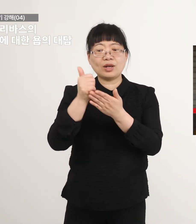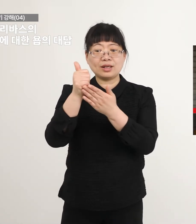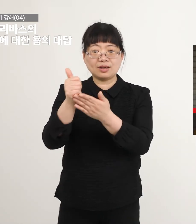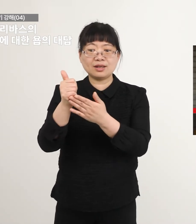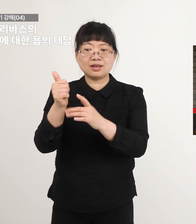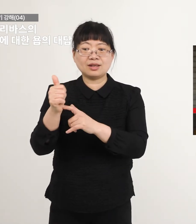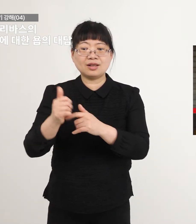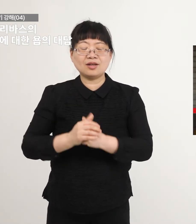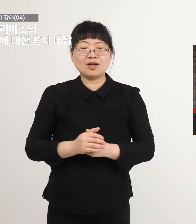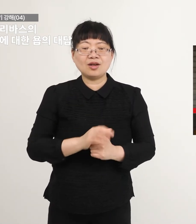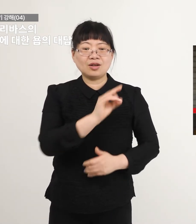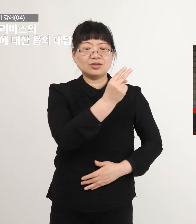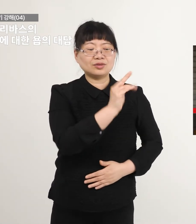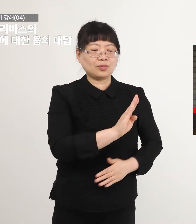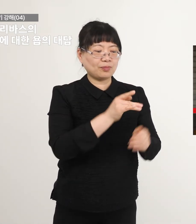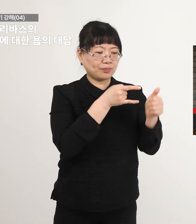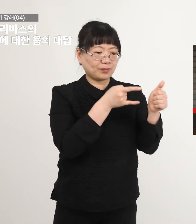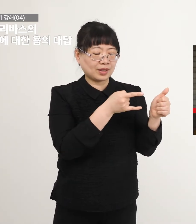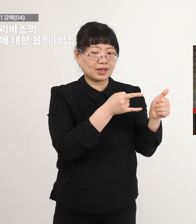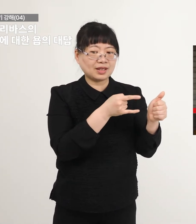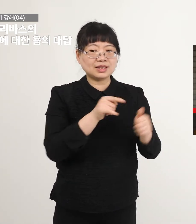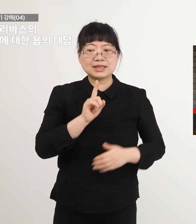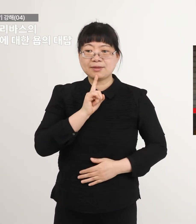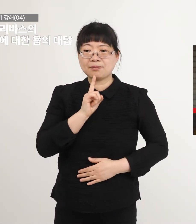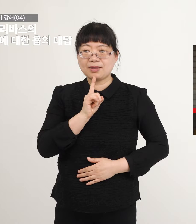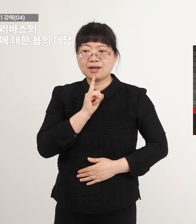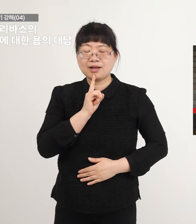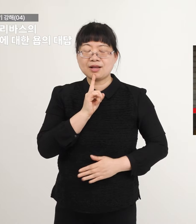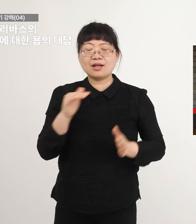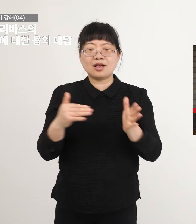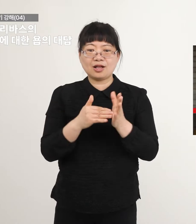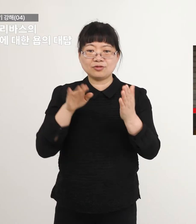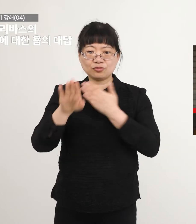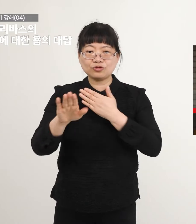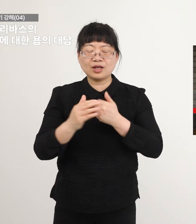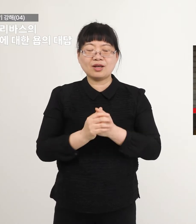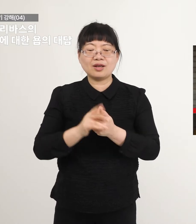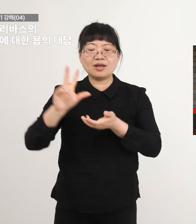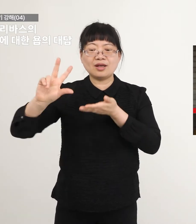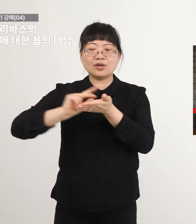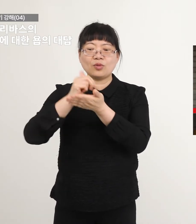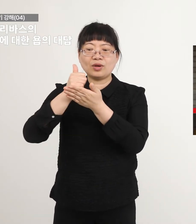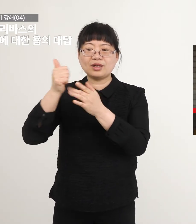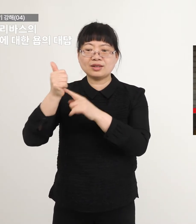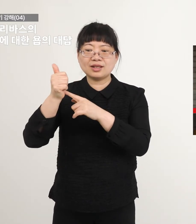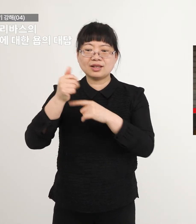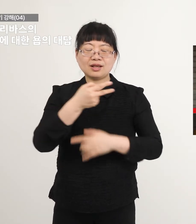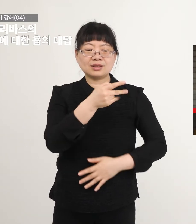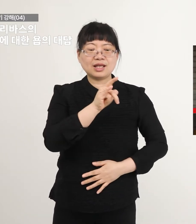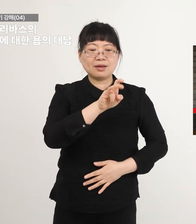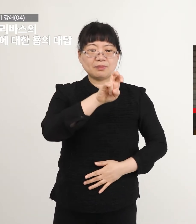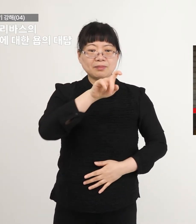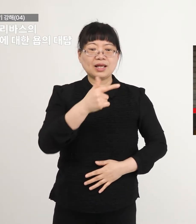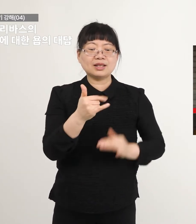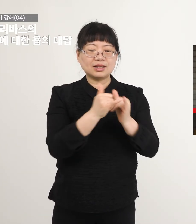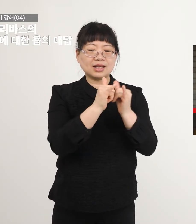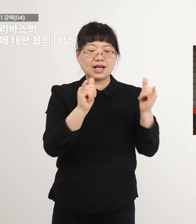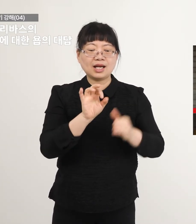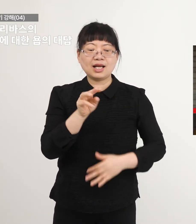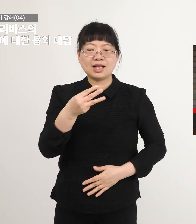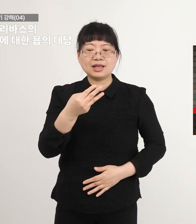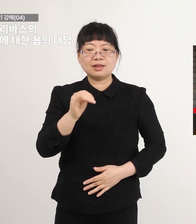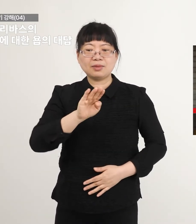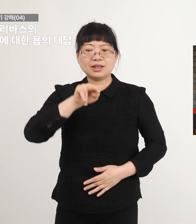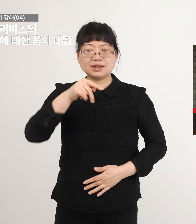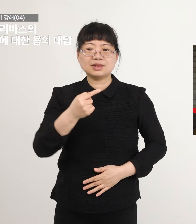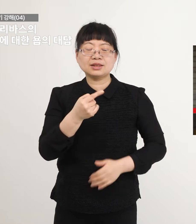여호와께서 욥에게 이 말씀을 하신 후에 여호와께서 대만 사람 엘리바스에게